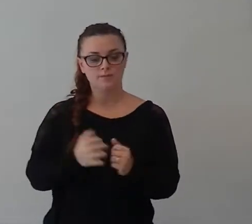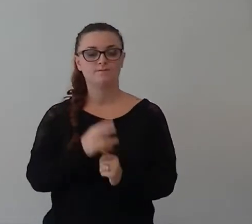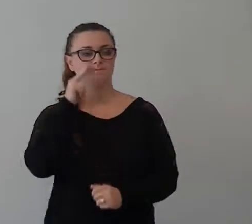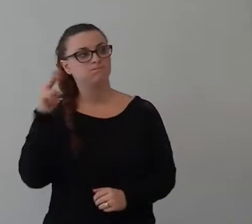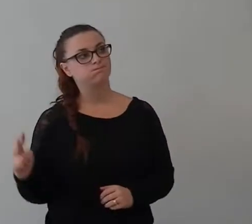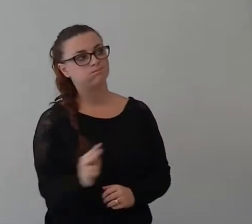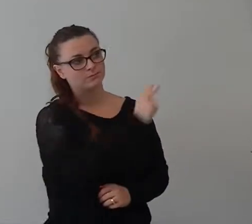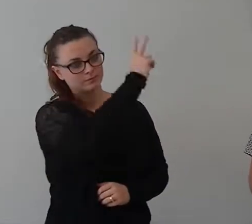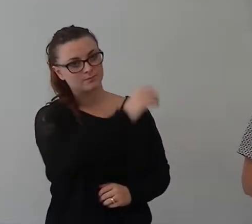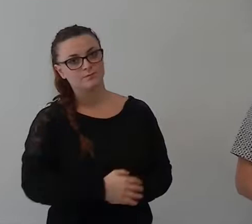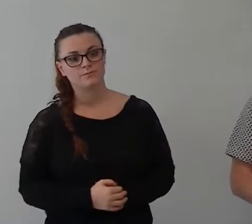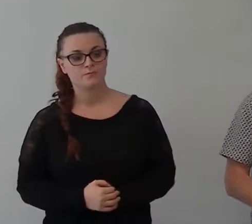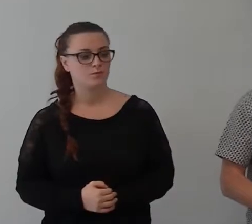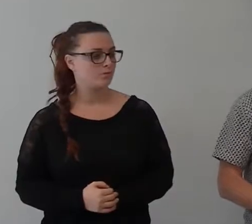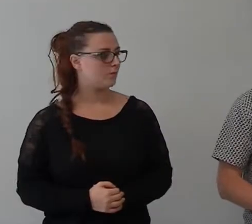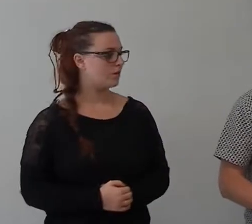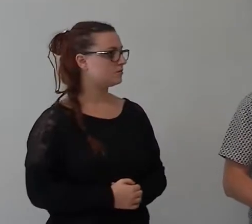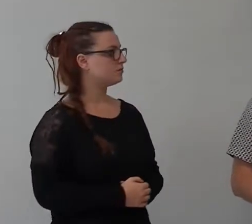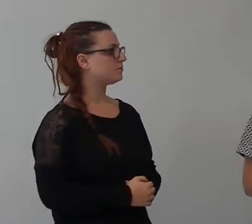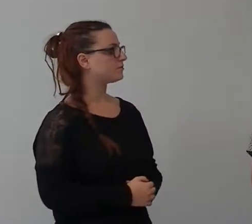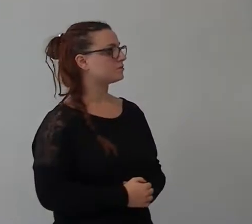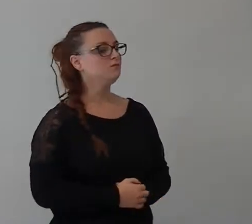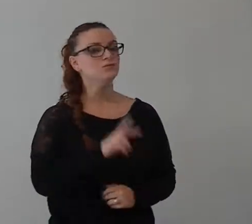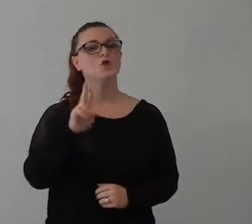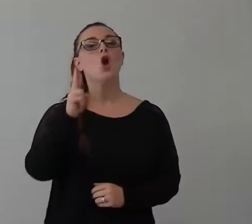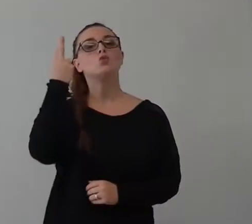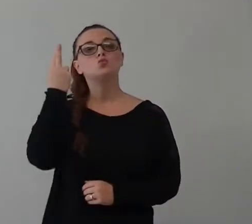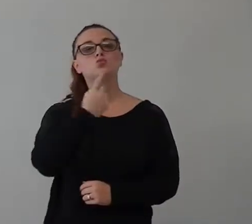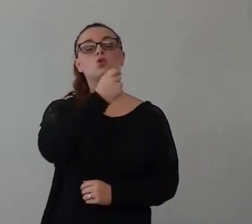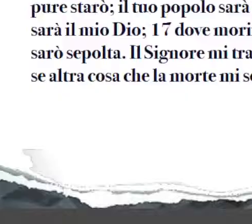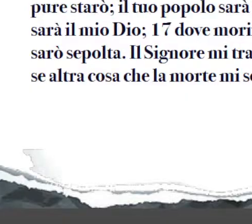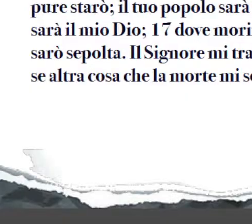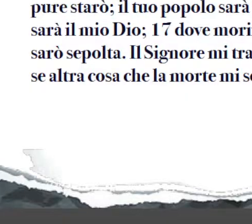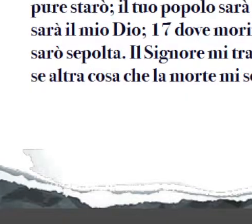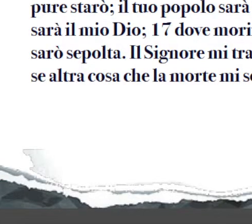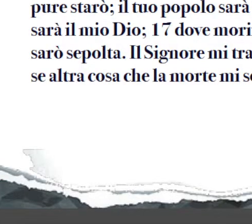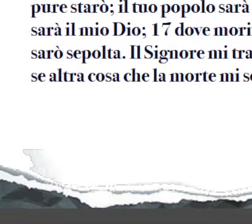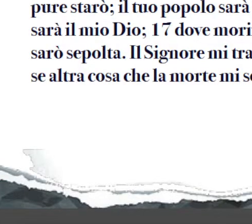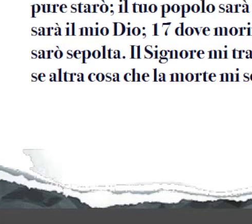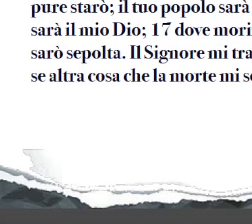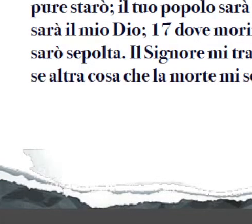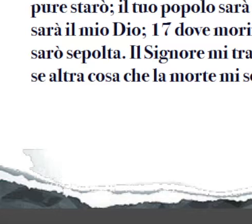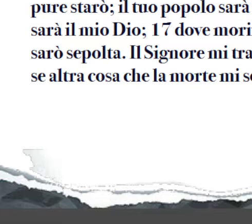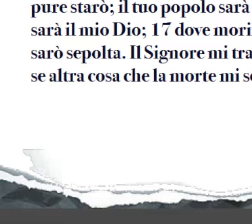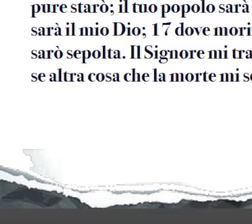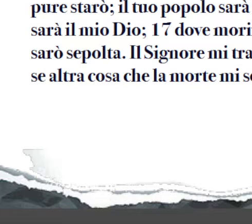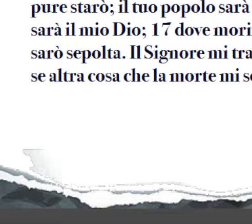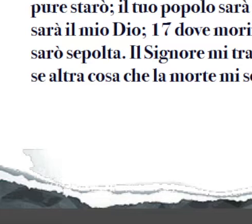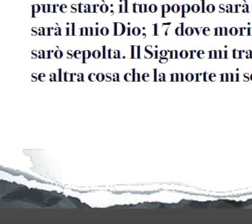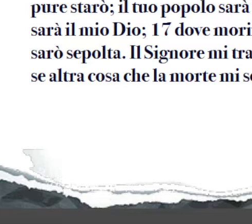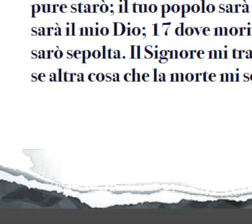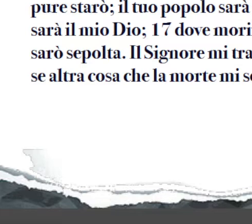vediamo, era Ruth 1, 16 al 17. Non pregarmi di lasciarti per andarmene via